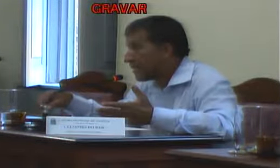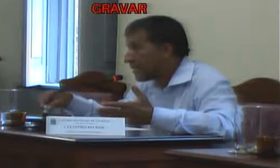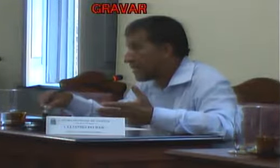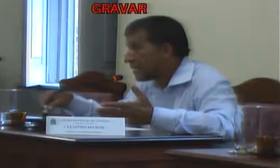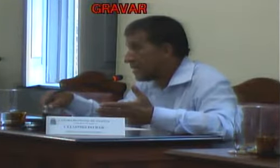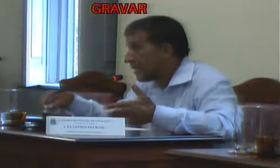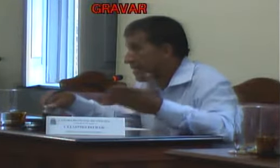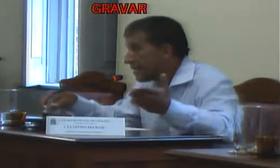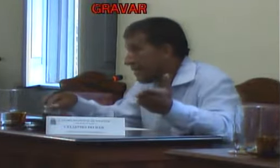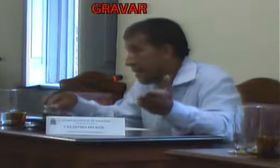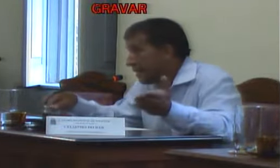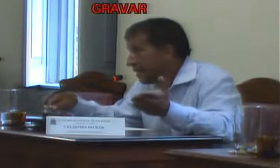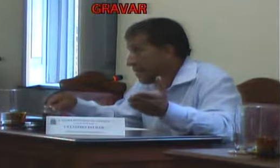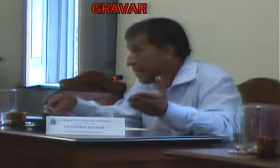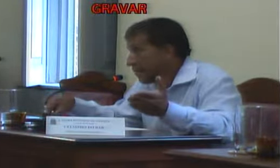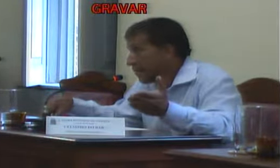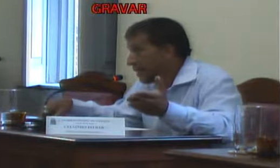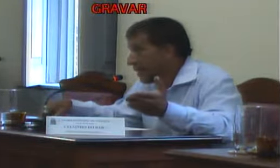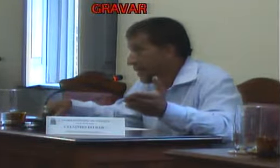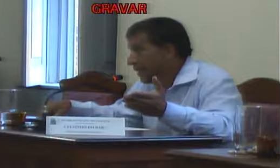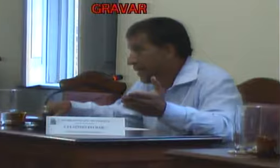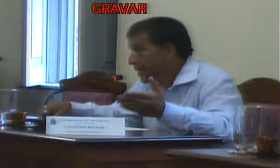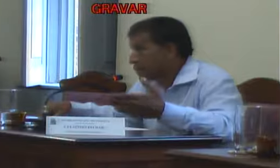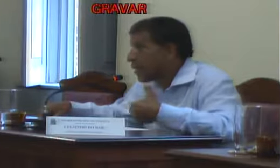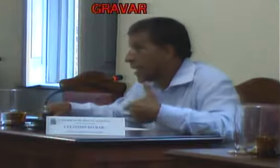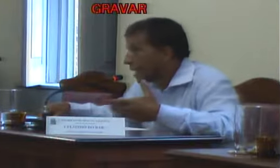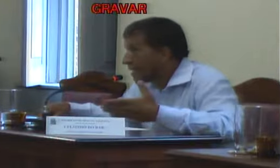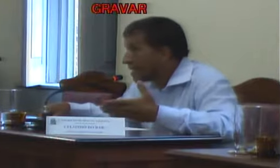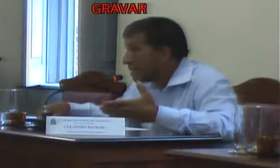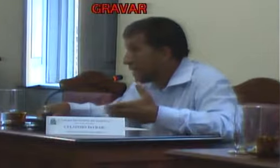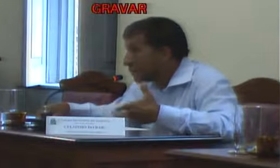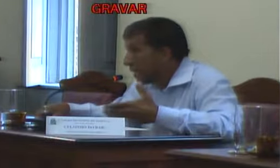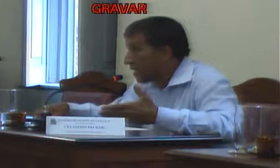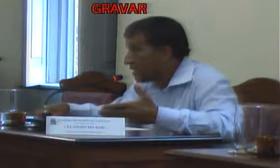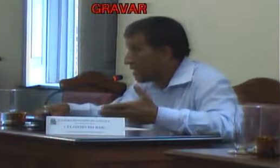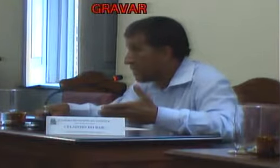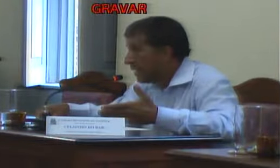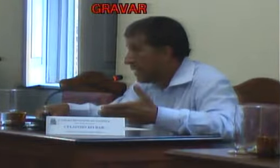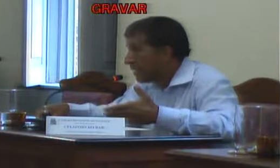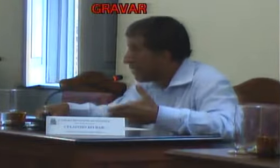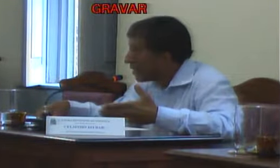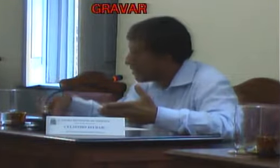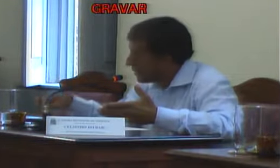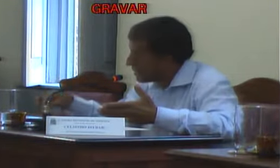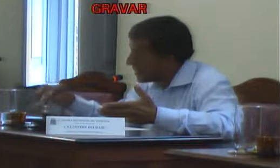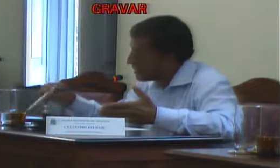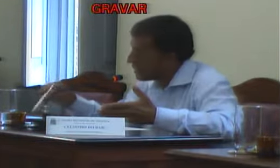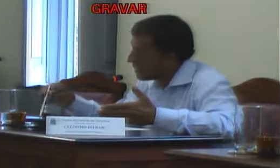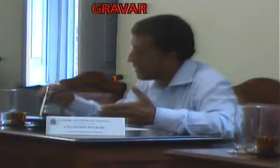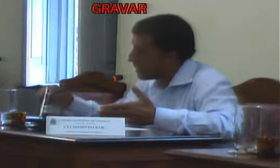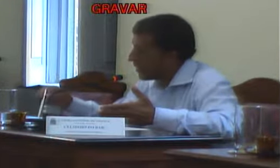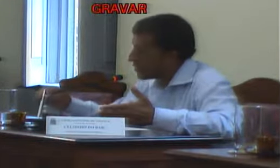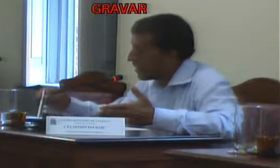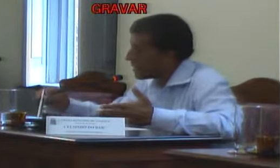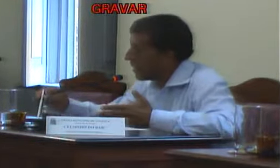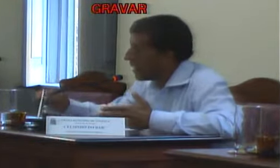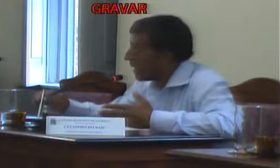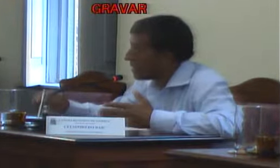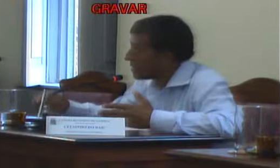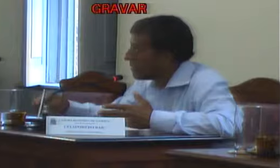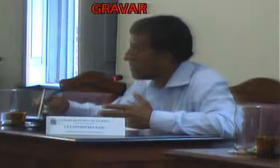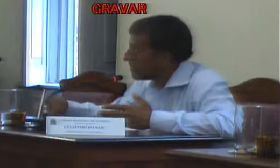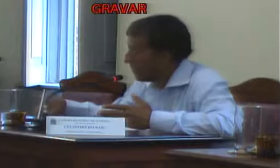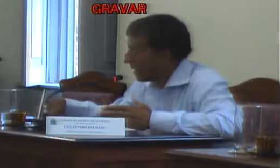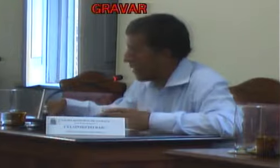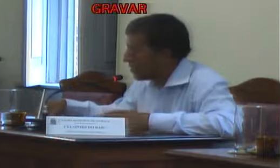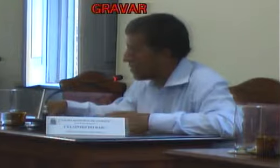aproveitar e ver isso aí também, porque só ela receber, eu acho que não é certo, entendeu? Então eu acho que a Light